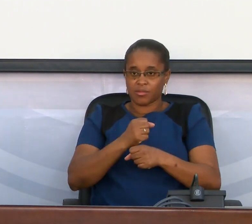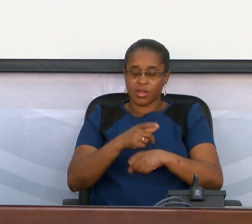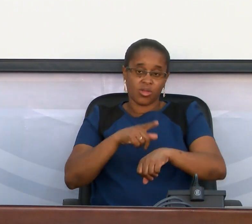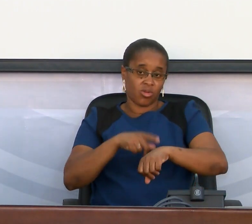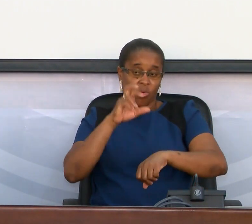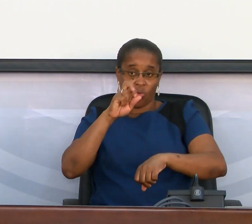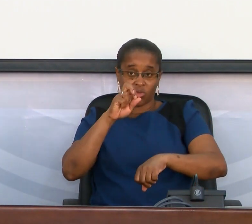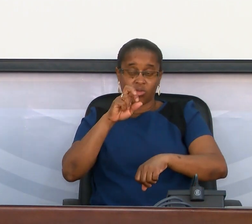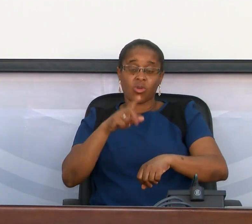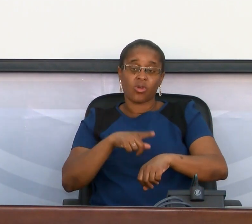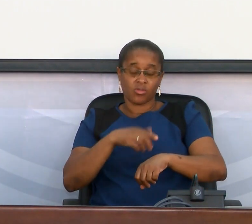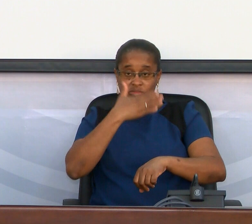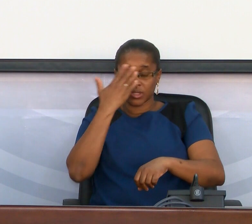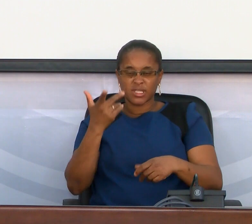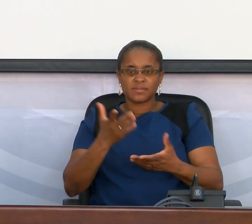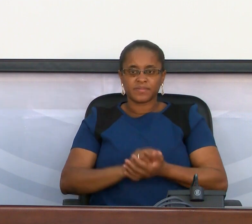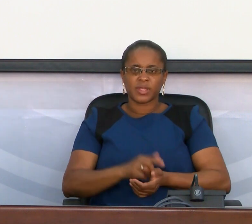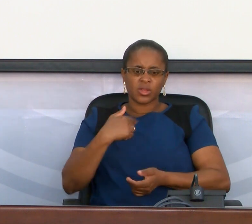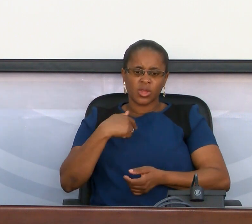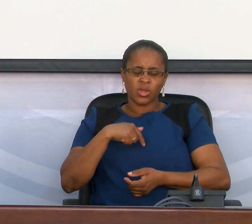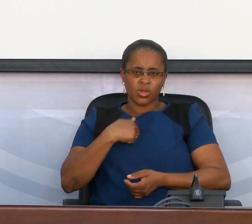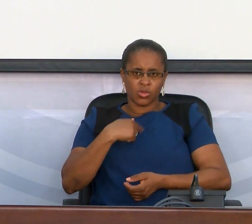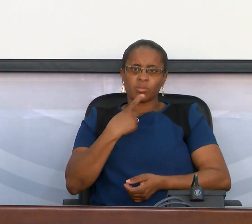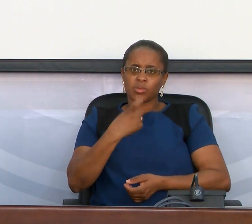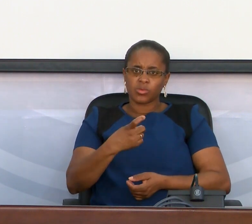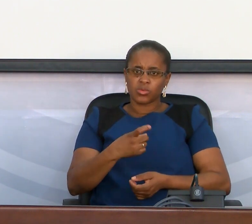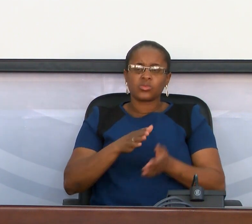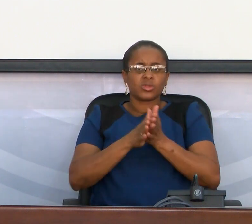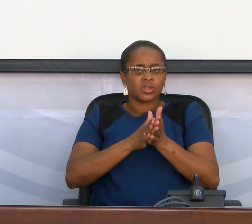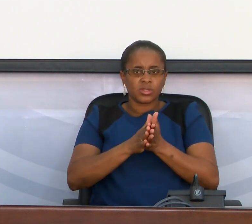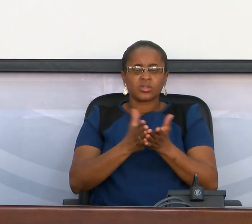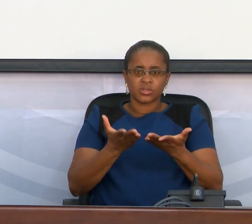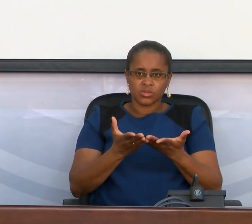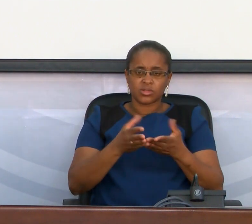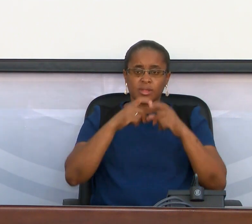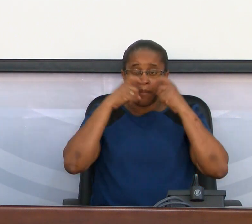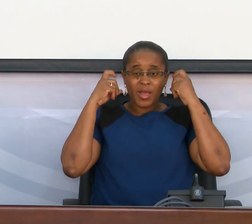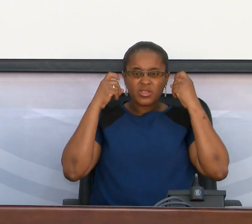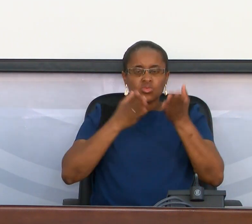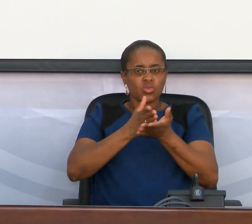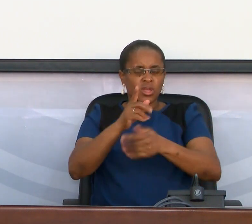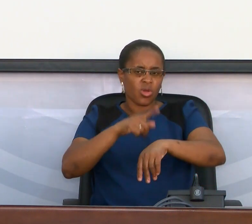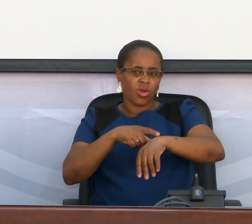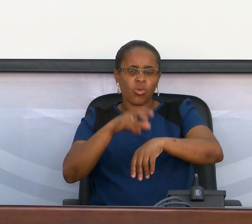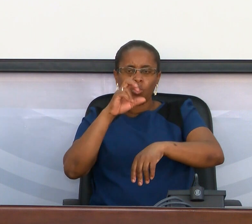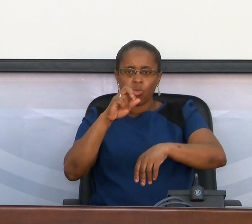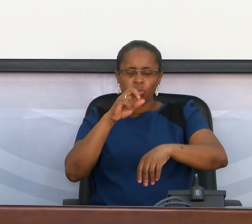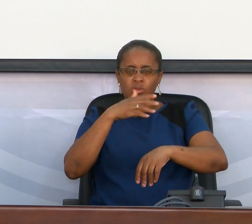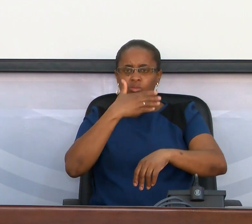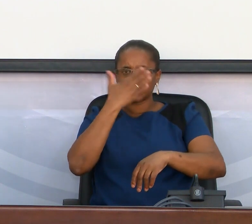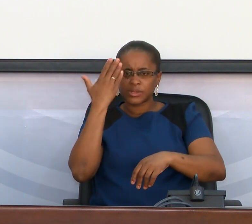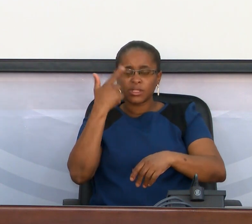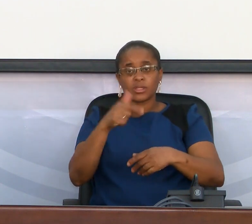horas por dia. Eu pergunto se o uso de máscaras durante 8 horas por dia acarreta